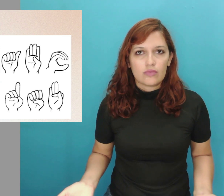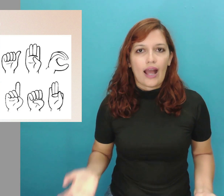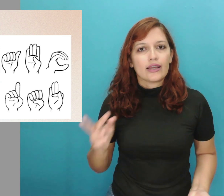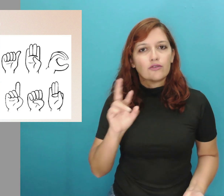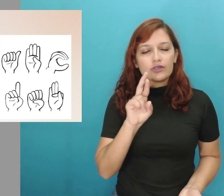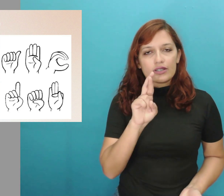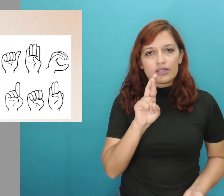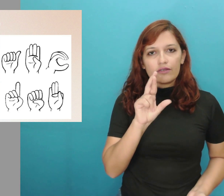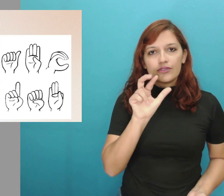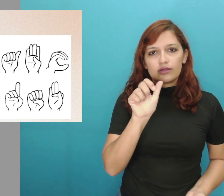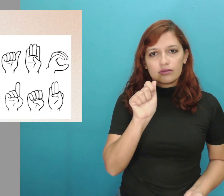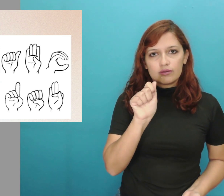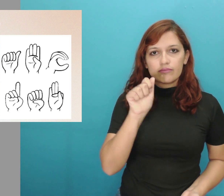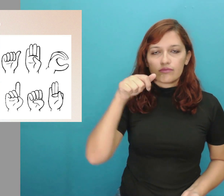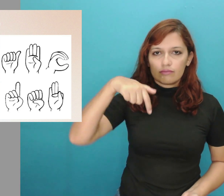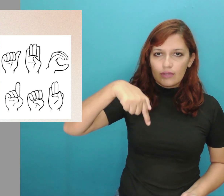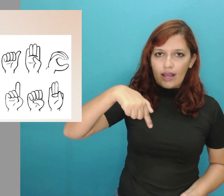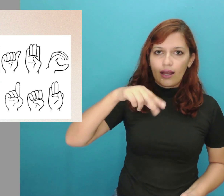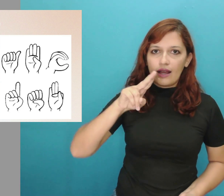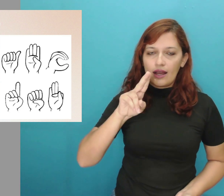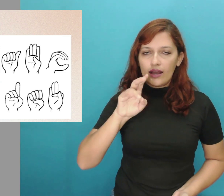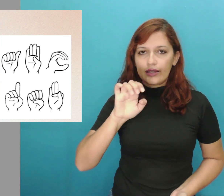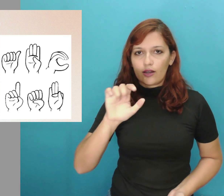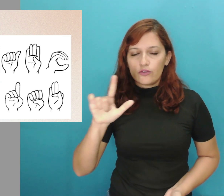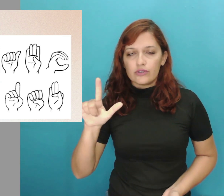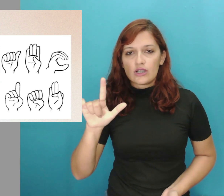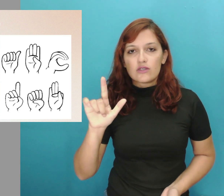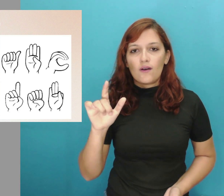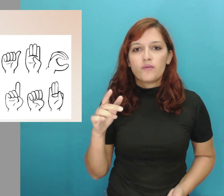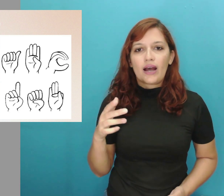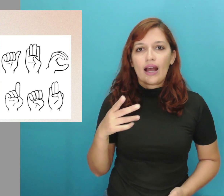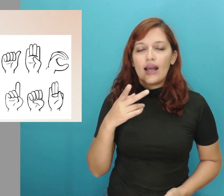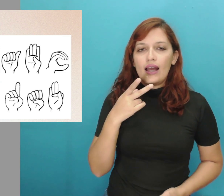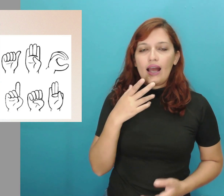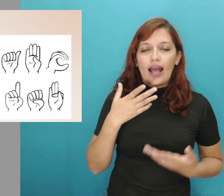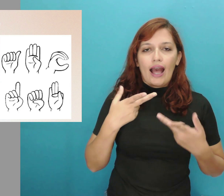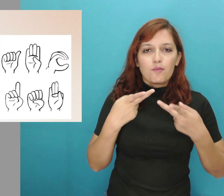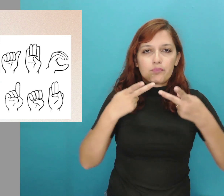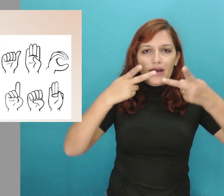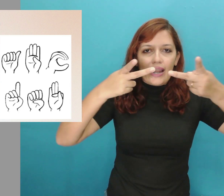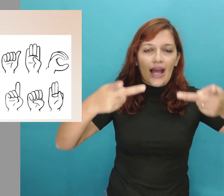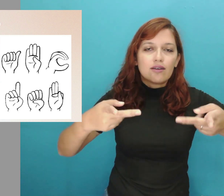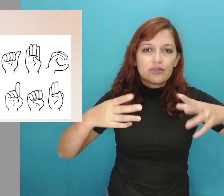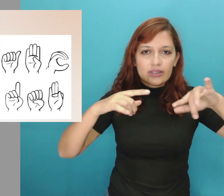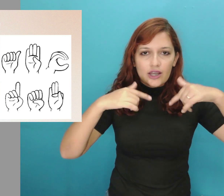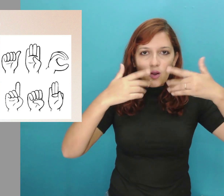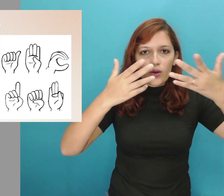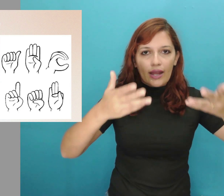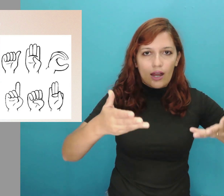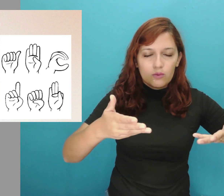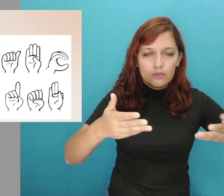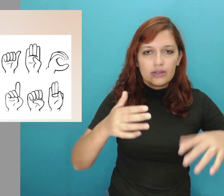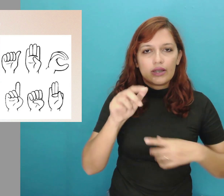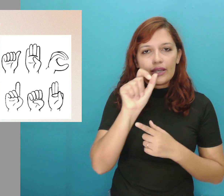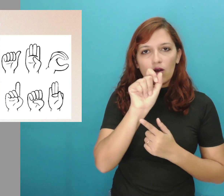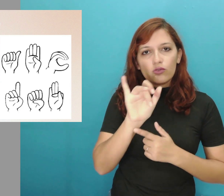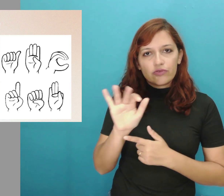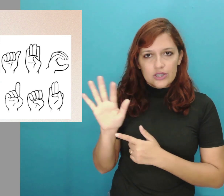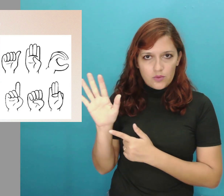Aí eu vou transcrever. Raquel. Eu vou transformar a palavra, né, oral em algo